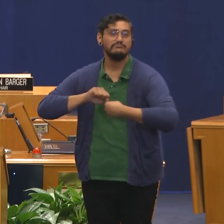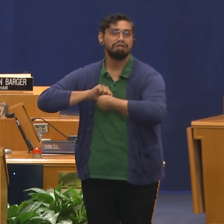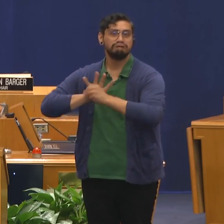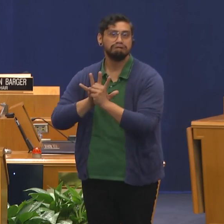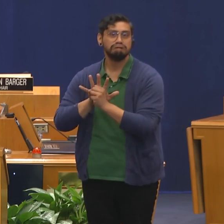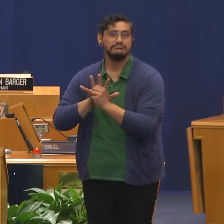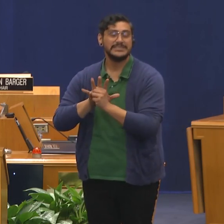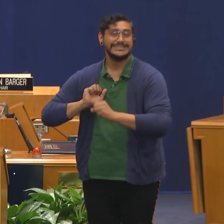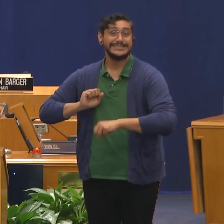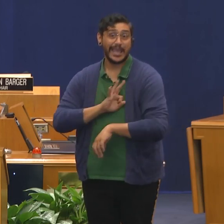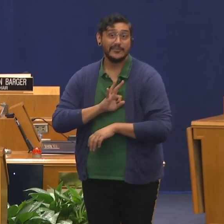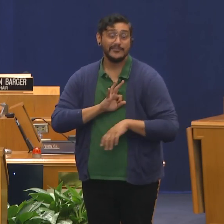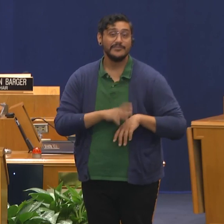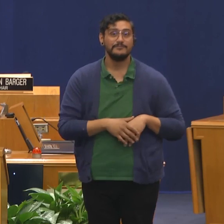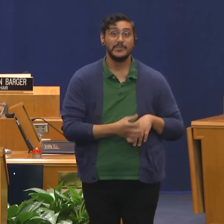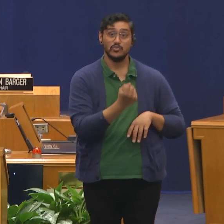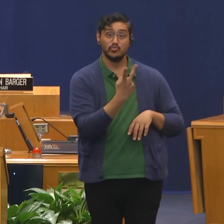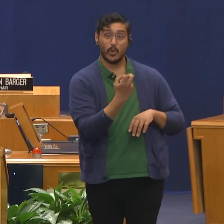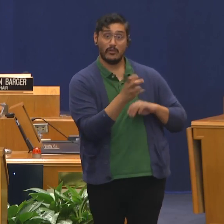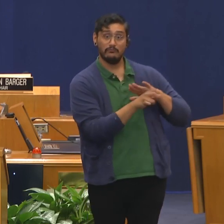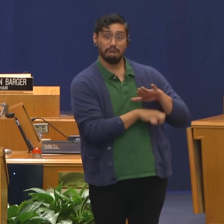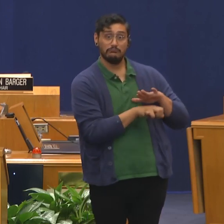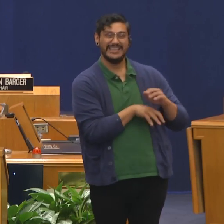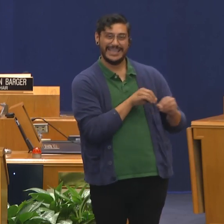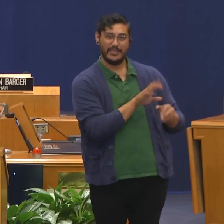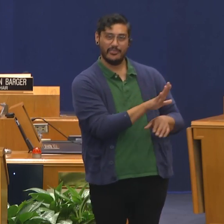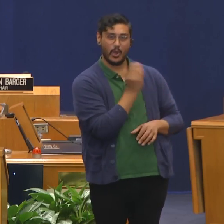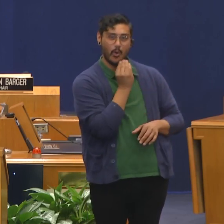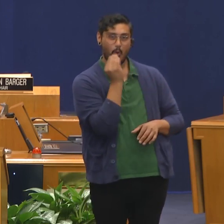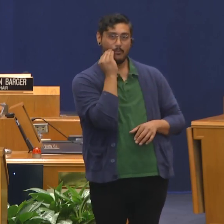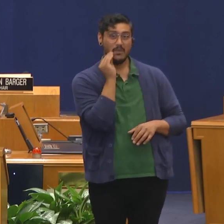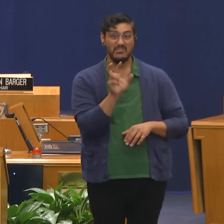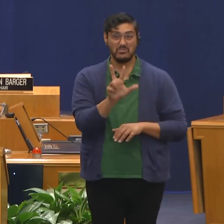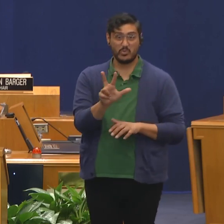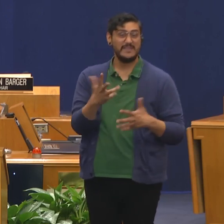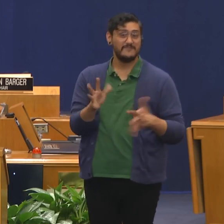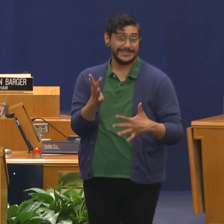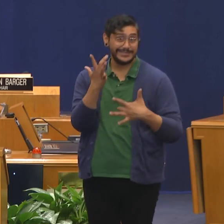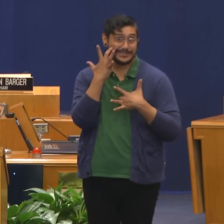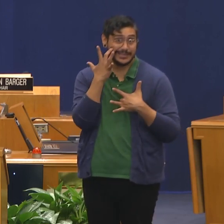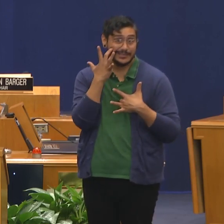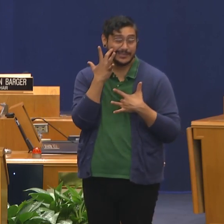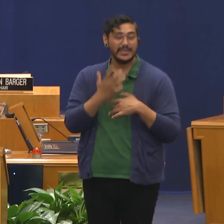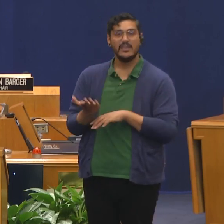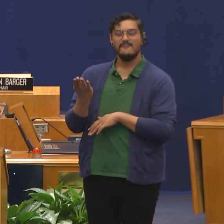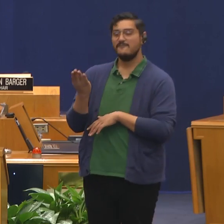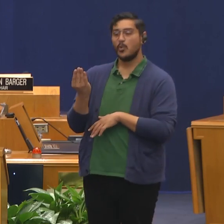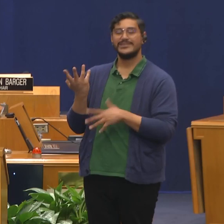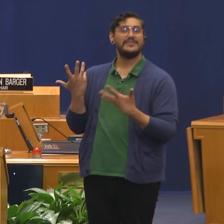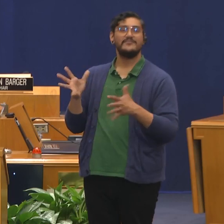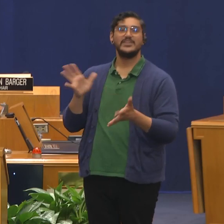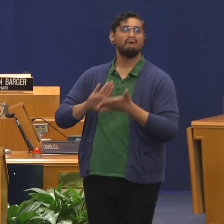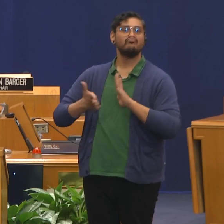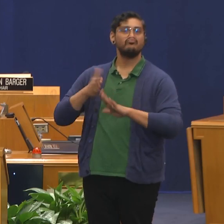personal, 12 aislados en el hogar, 3 enfermos en el hogar y 14 que han regresado al